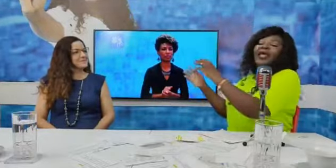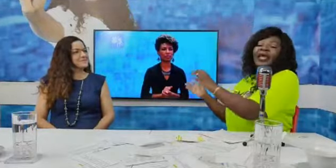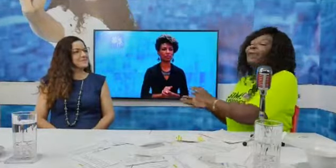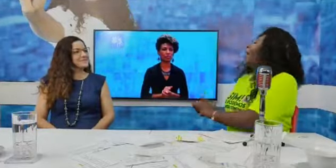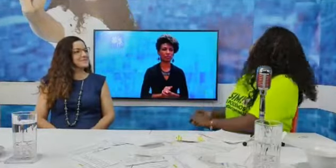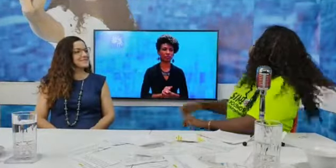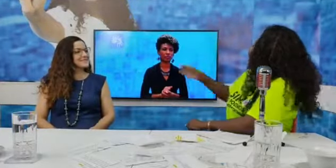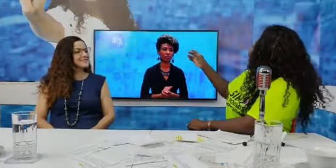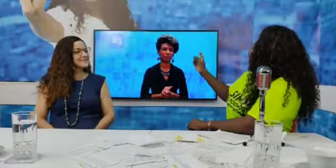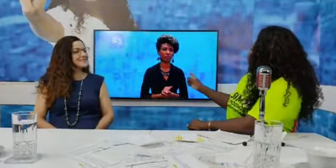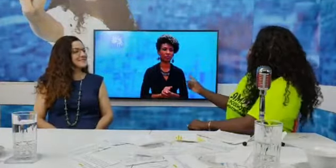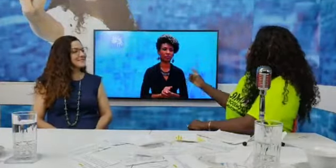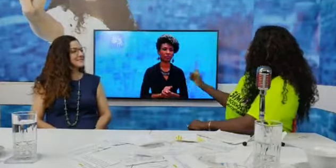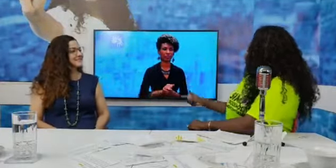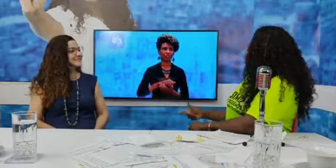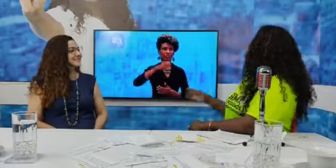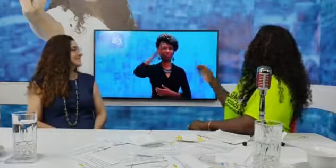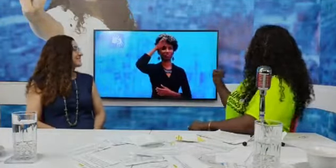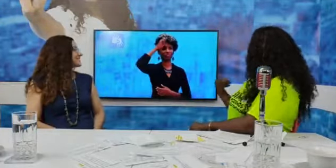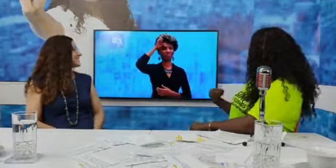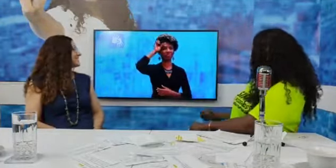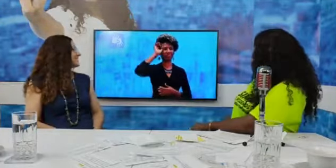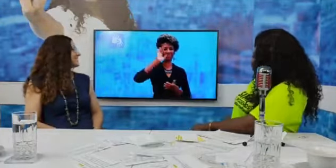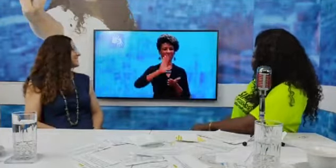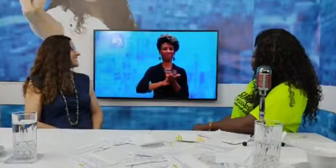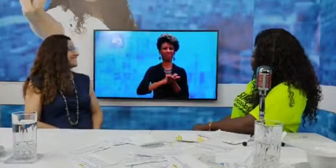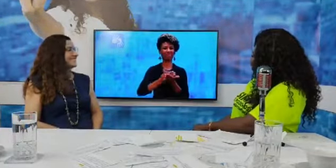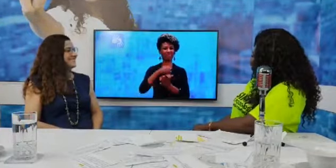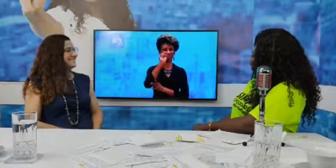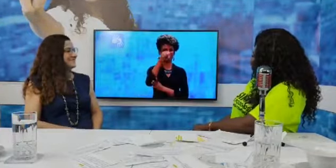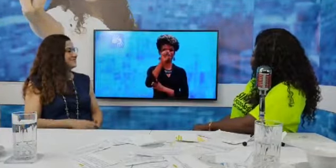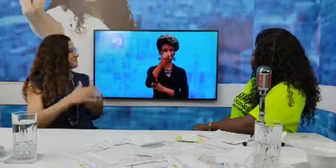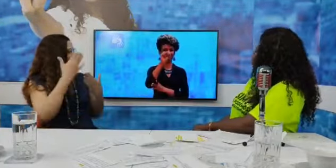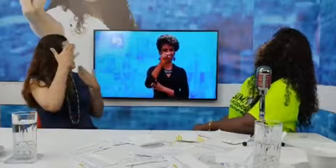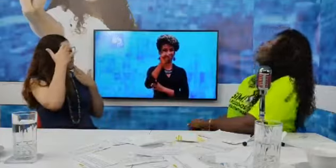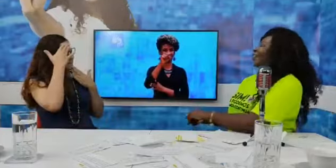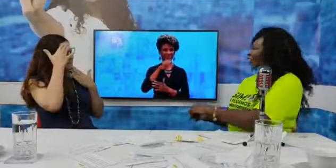cabeça. E para Eurides. Falei certo, Eurides?